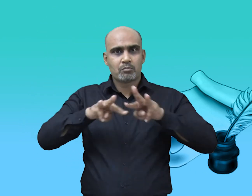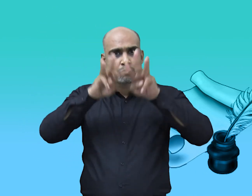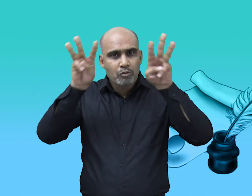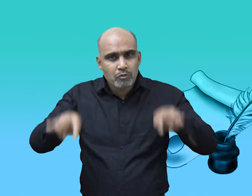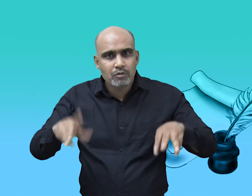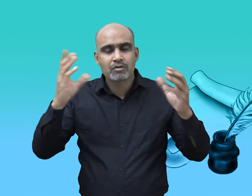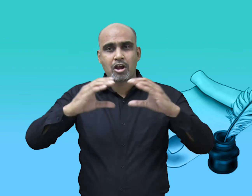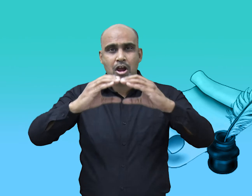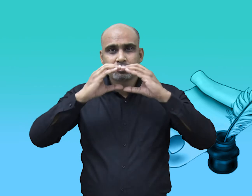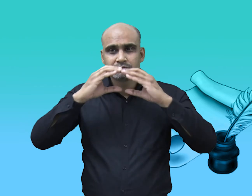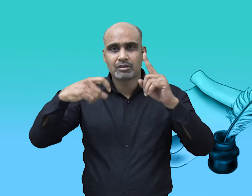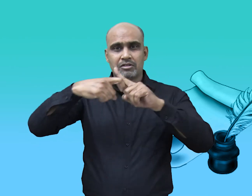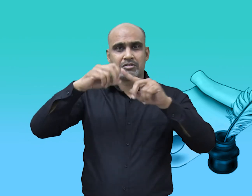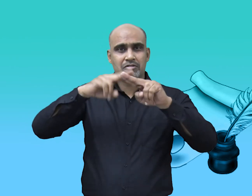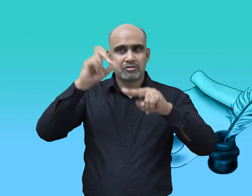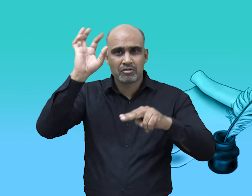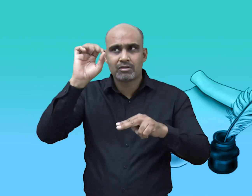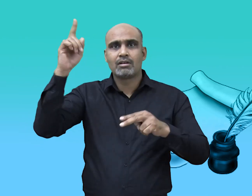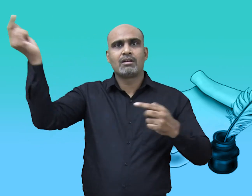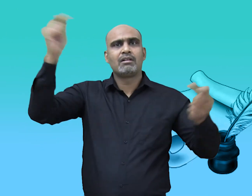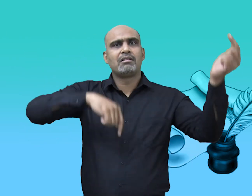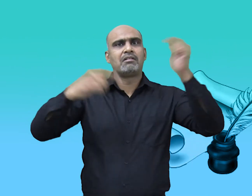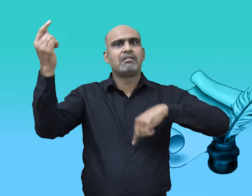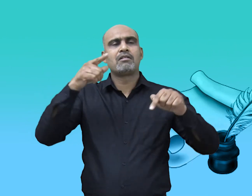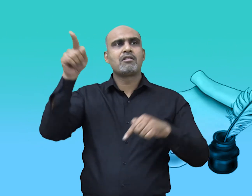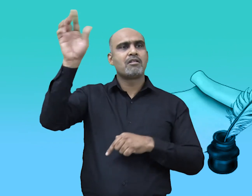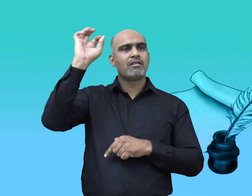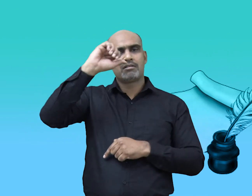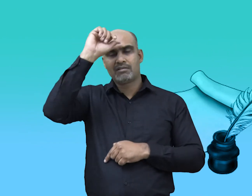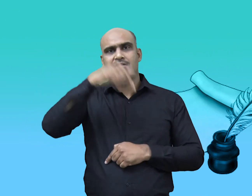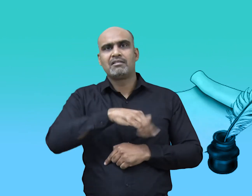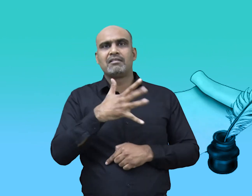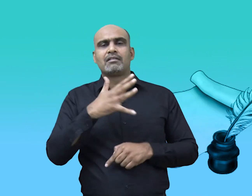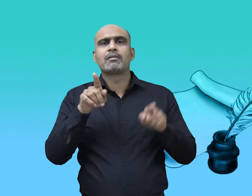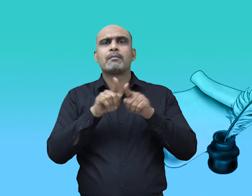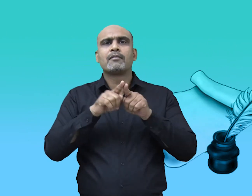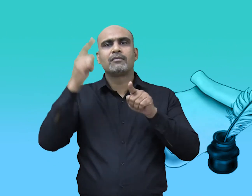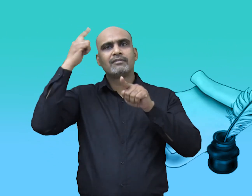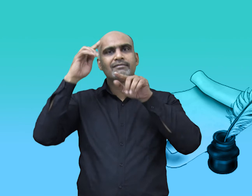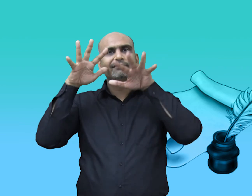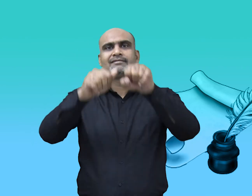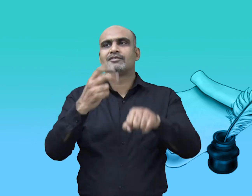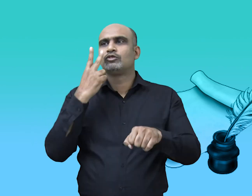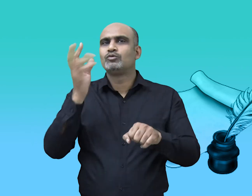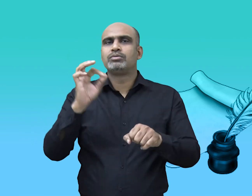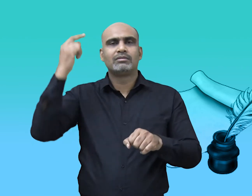है। हमारे खान पान के तरीके और रहन सहन में बदलाव आ रहा है क्योंकि हमारे